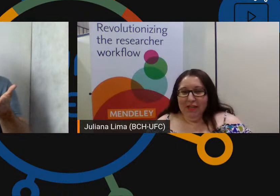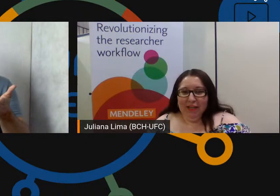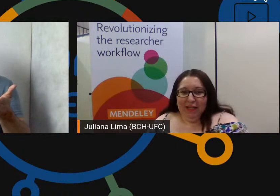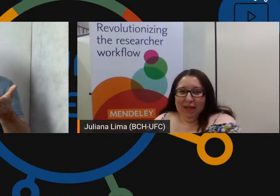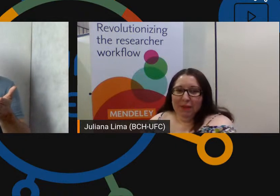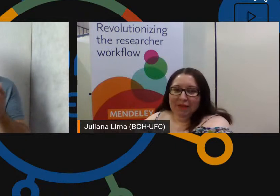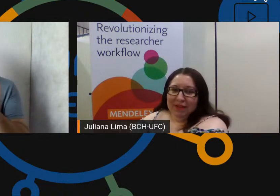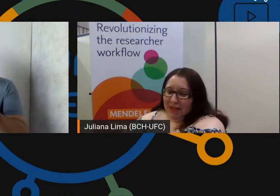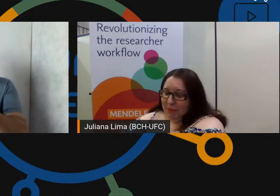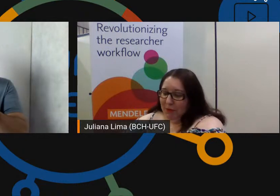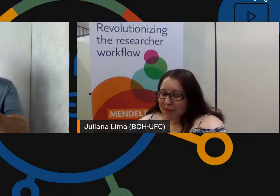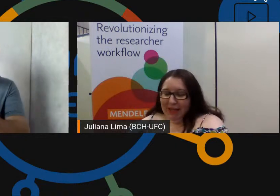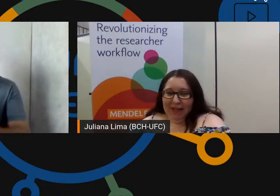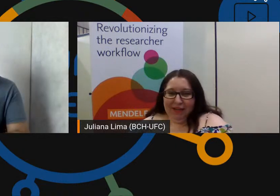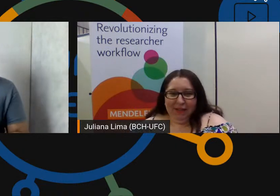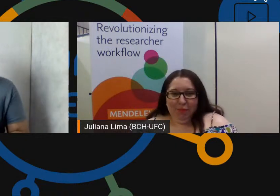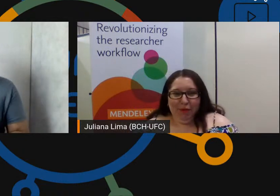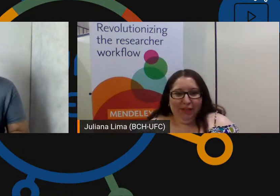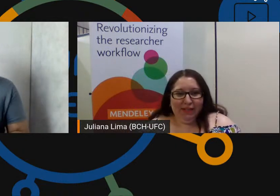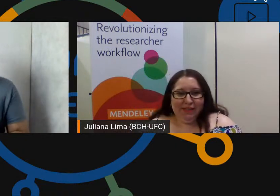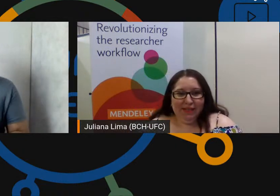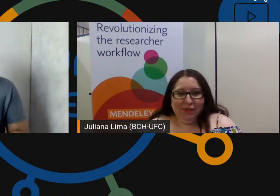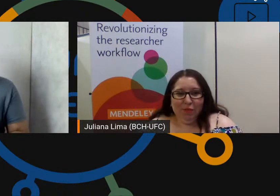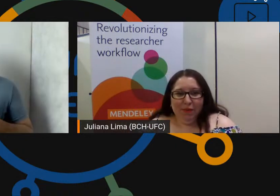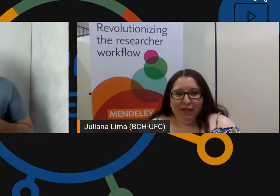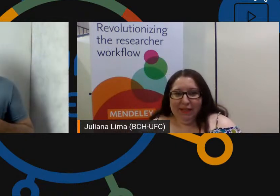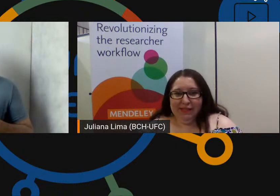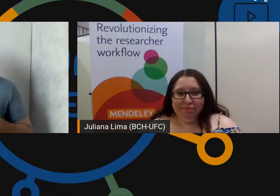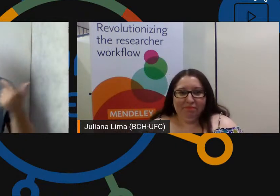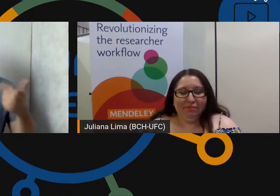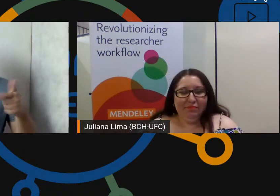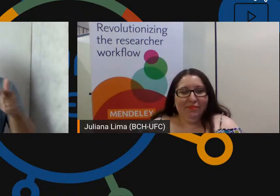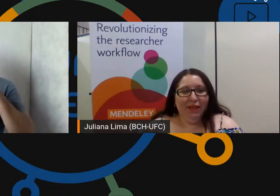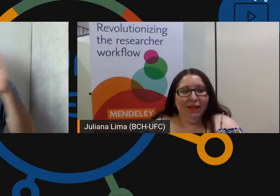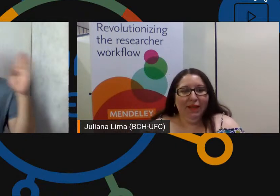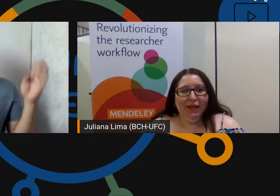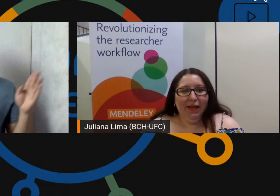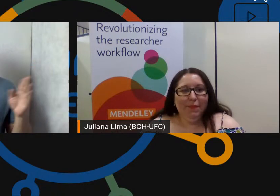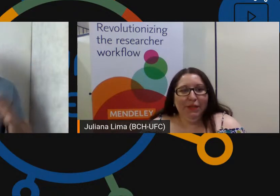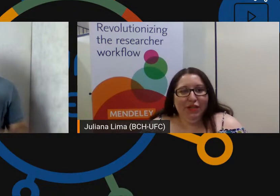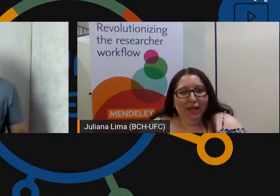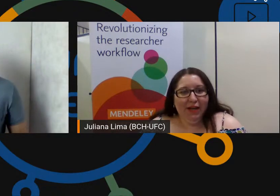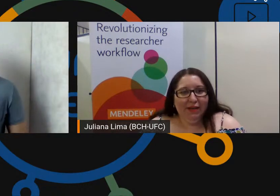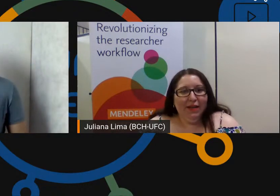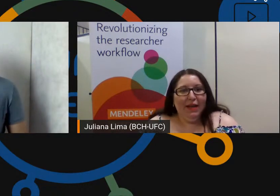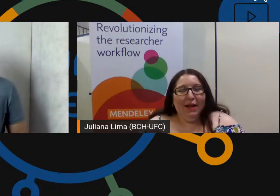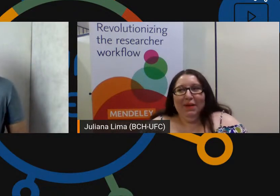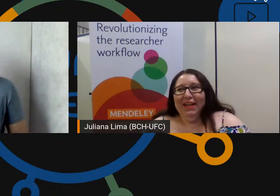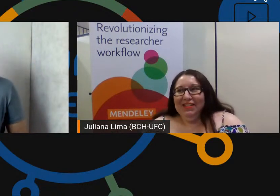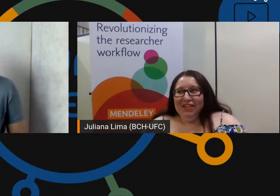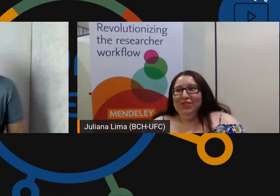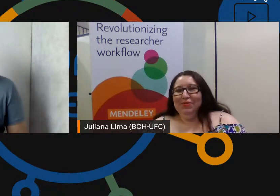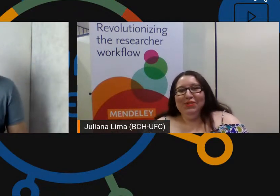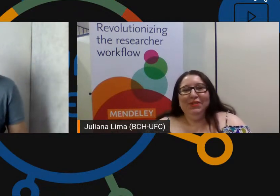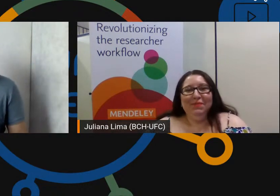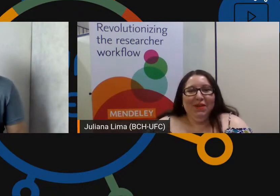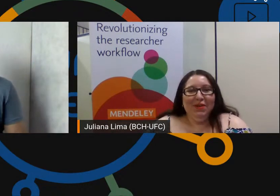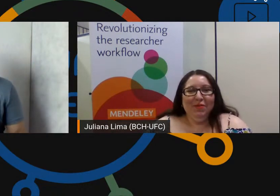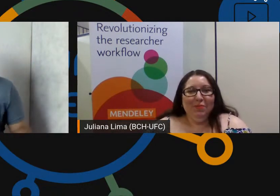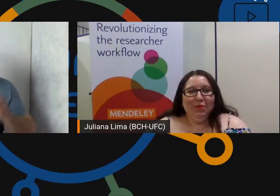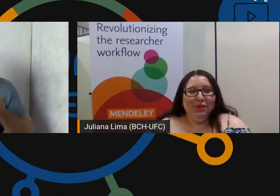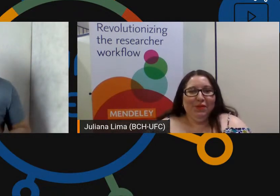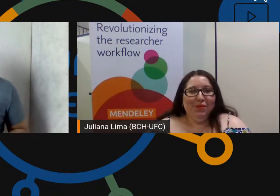sou a Juliana Lima, bibliotecária da Biblioteca de Ciências Humanas, e irei mediar a palestra de